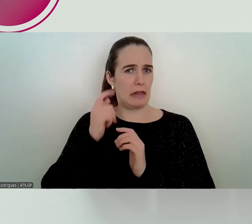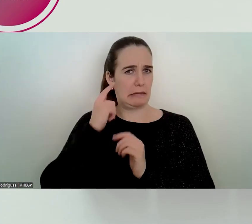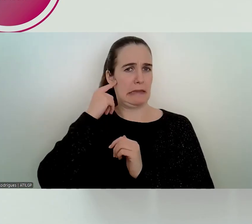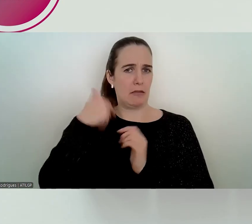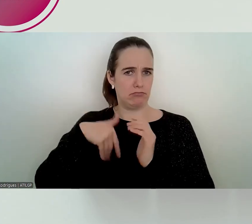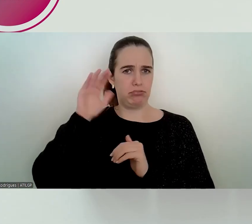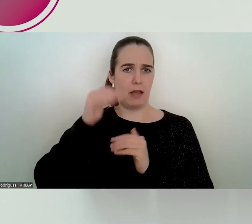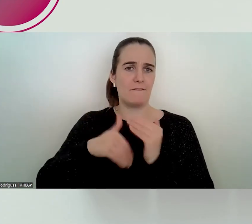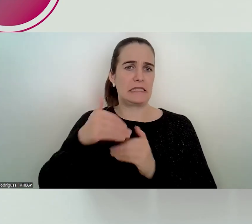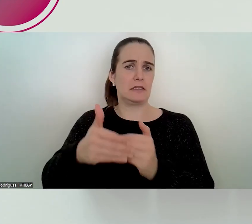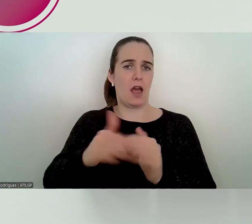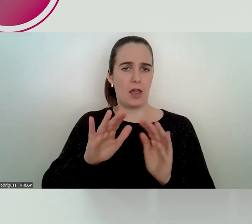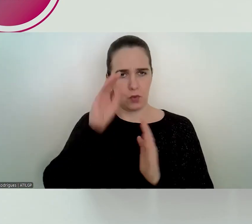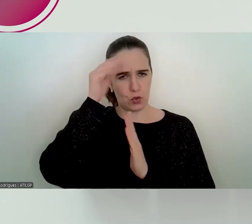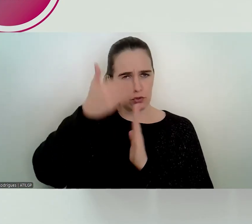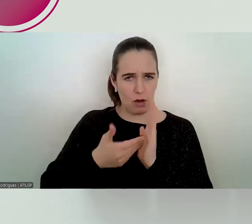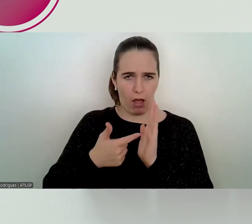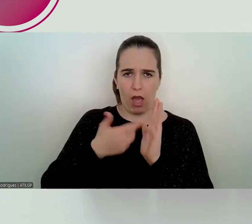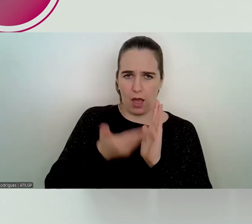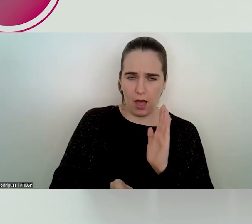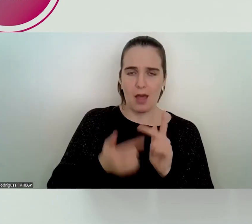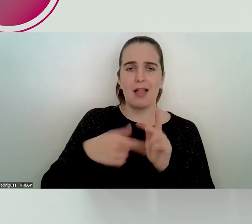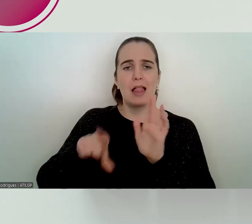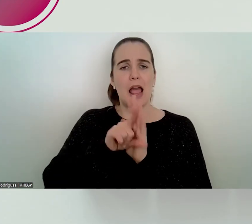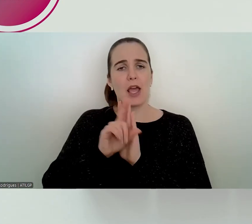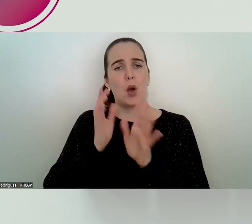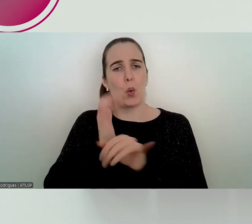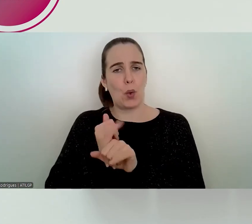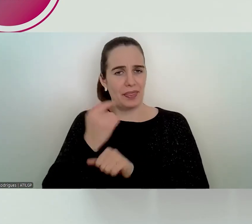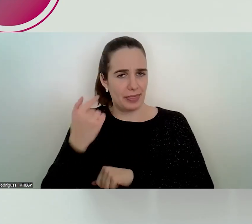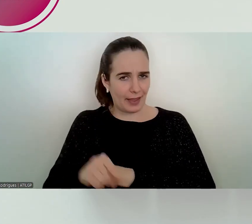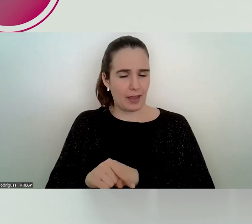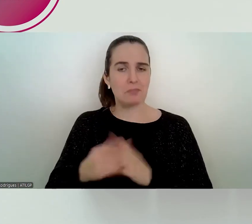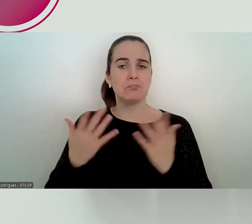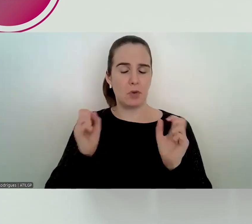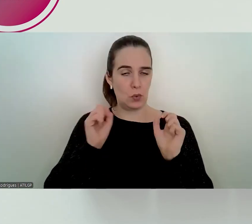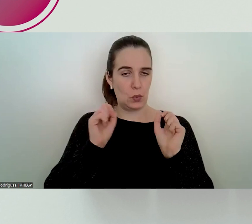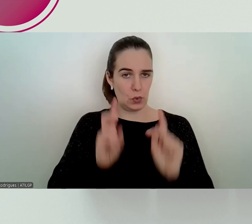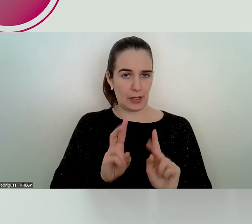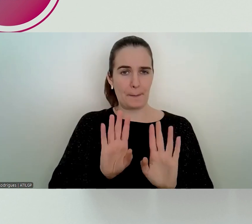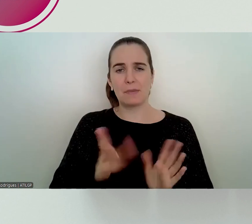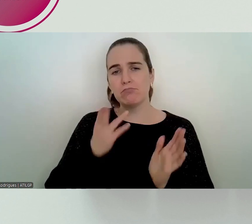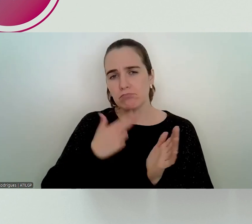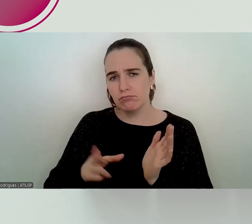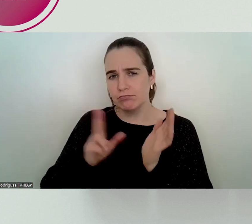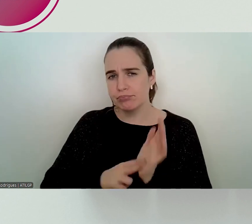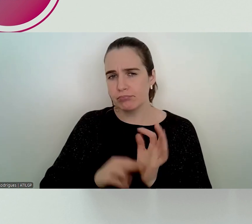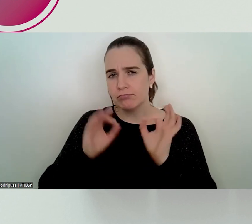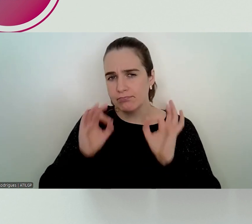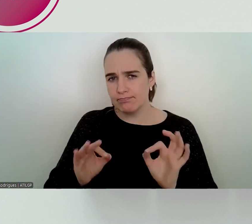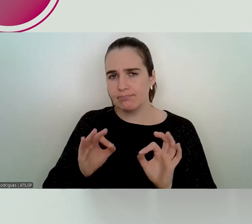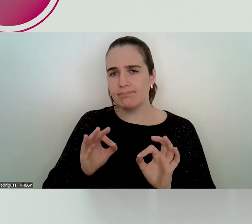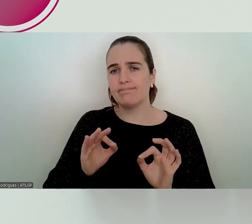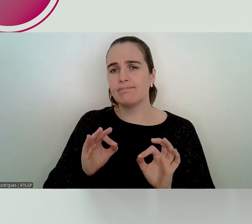quer do ponto de vista constitucional, quer do ponto de vista da lei ordinária, etc., etc., a verdade é que ainda